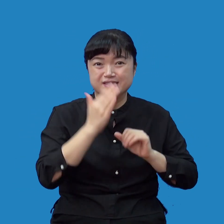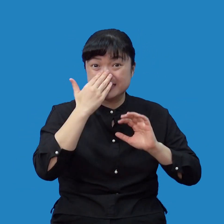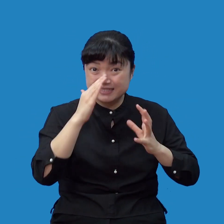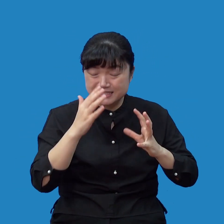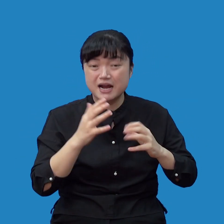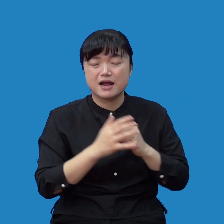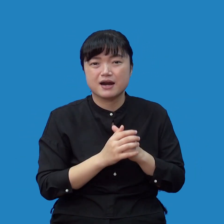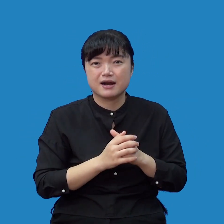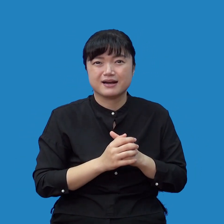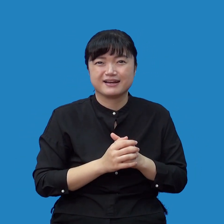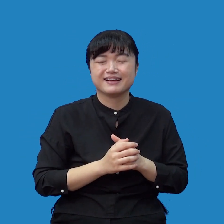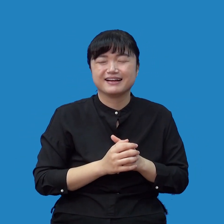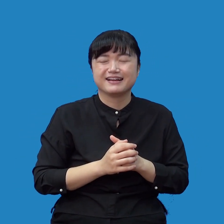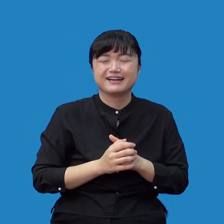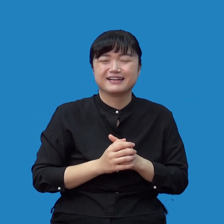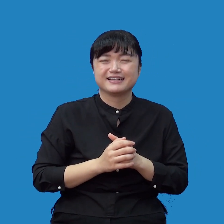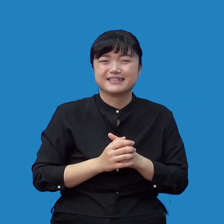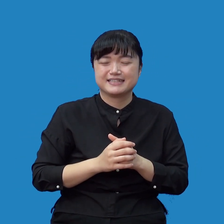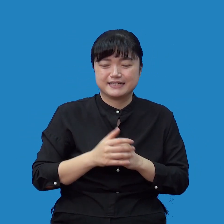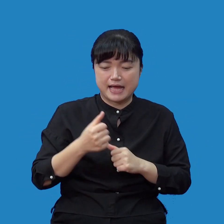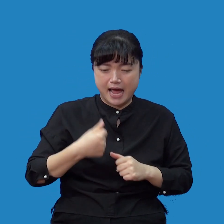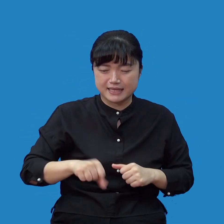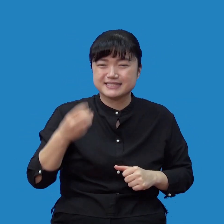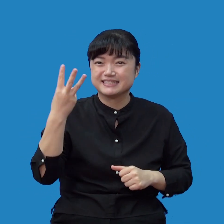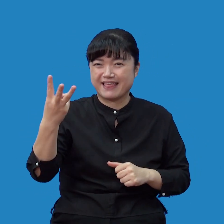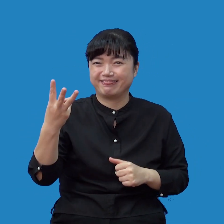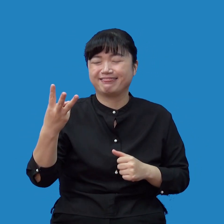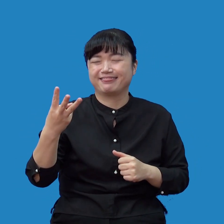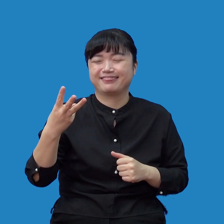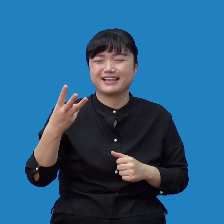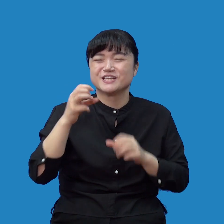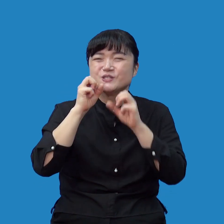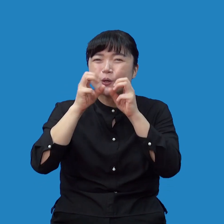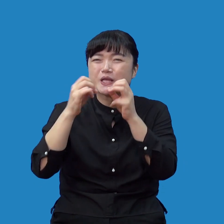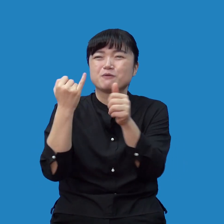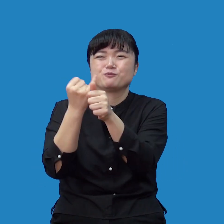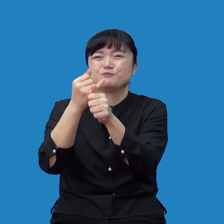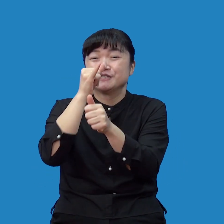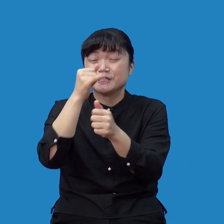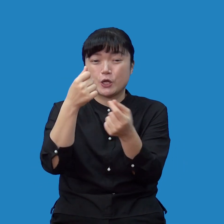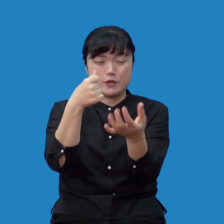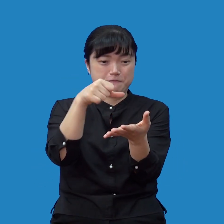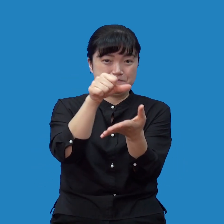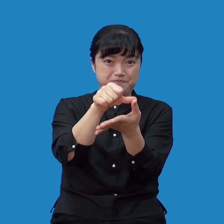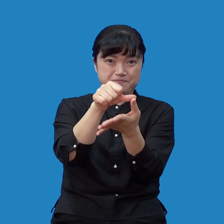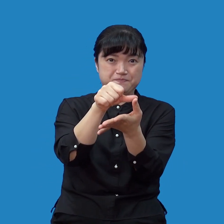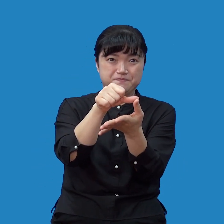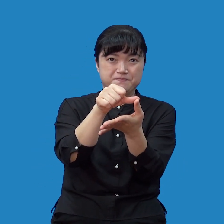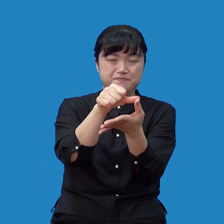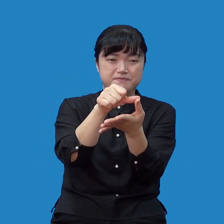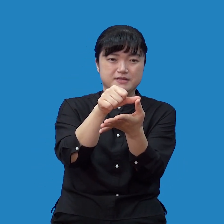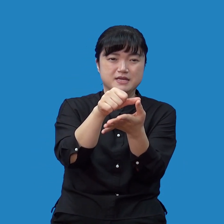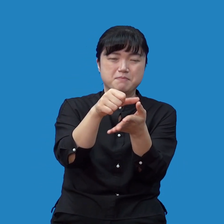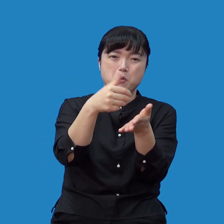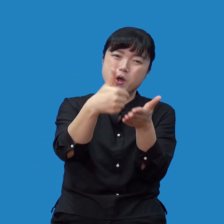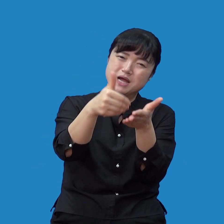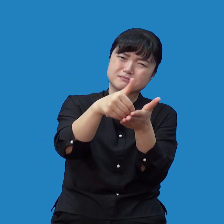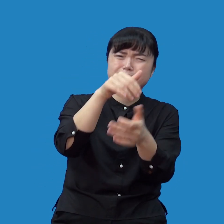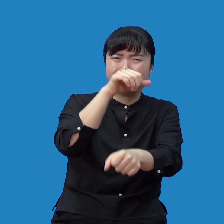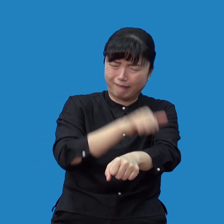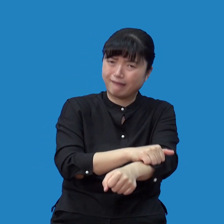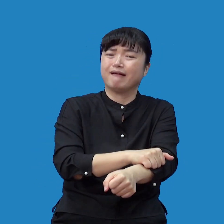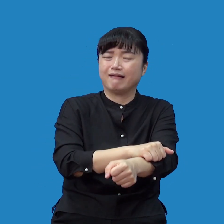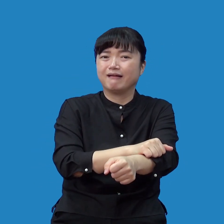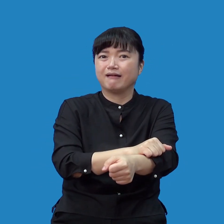이스라엘에서 세 아들을 키우시는 이 선교사님 부부를 만났습니다. 첫째 아이는 이 만화와 애니메이션을